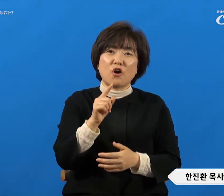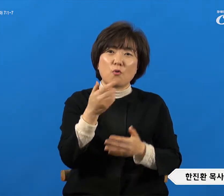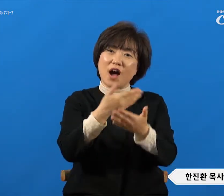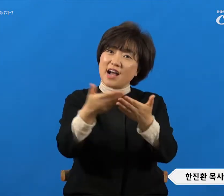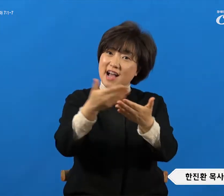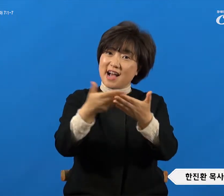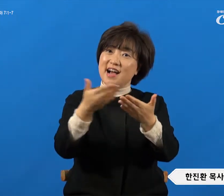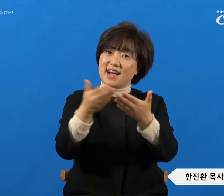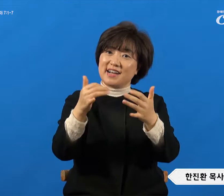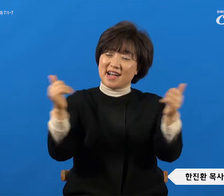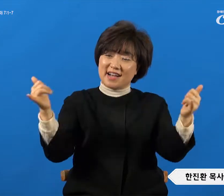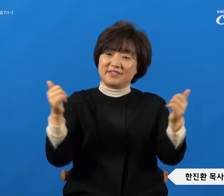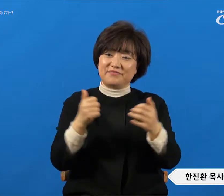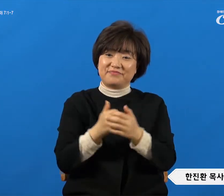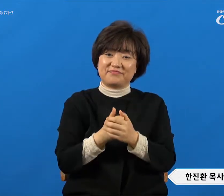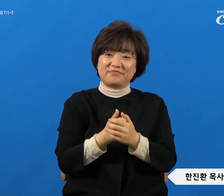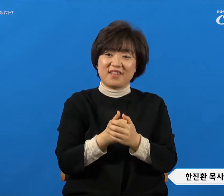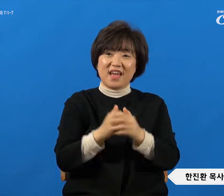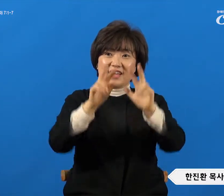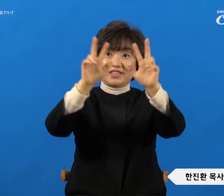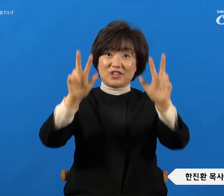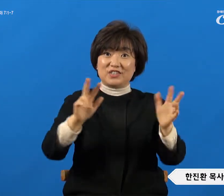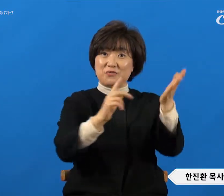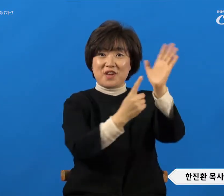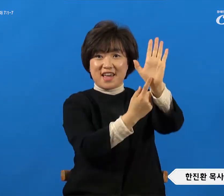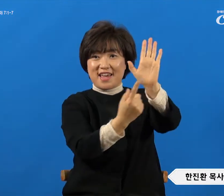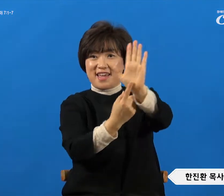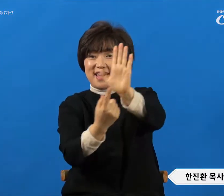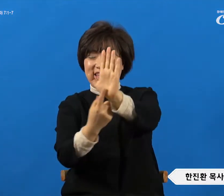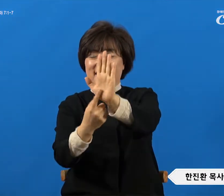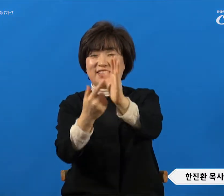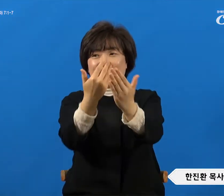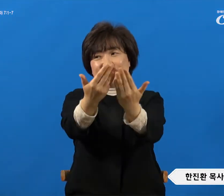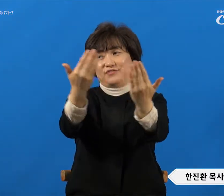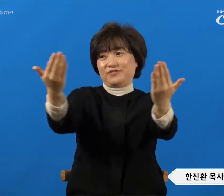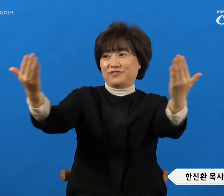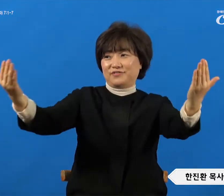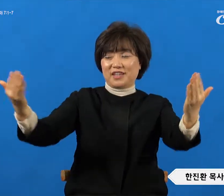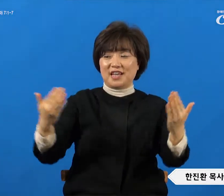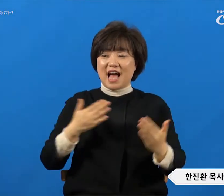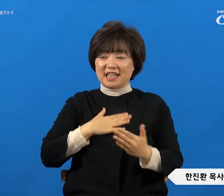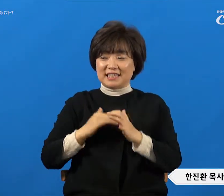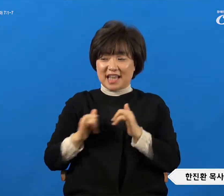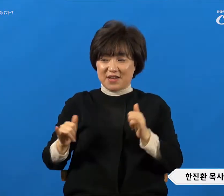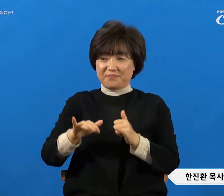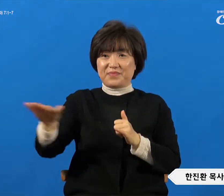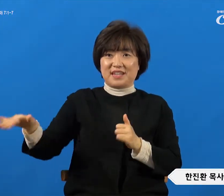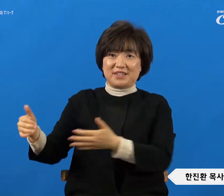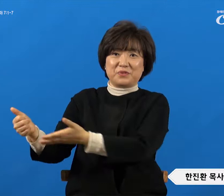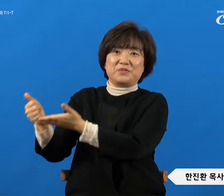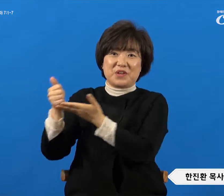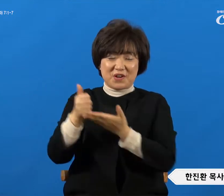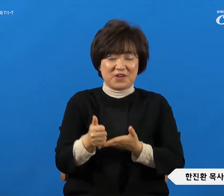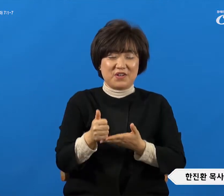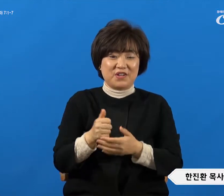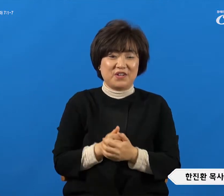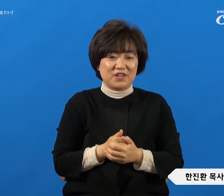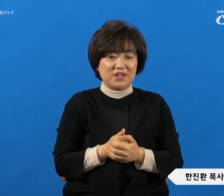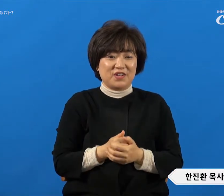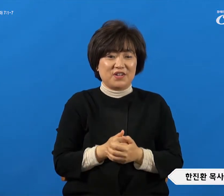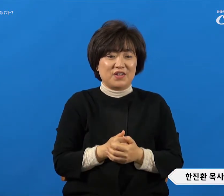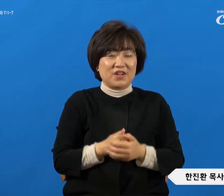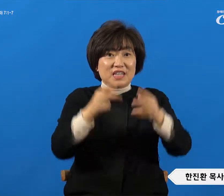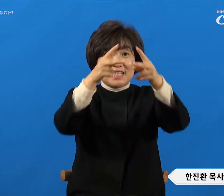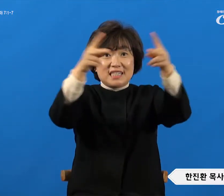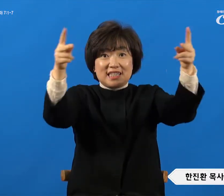어떤 화가가 전시회를 열었는데 자기 아는 지인들을 초청을 했습니다. 그런데